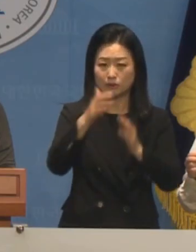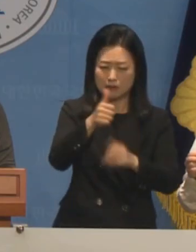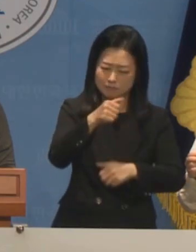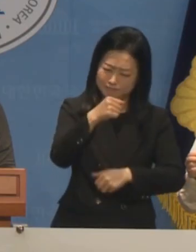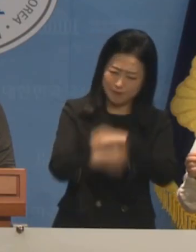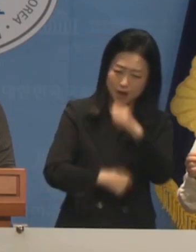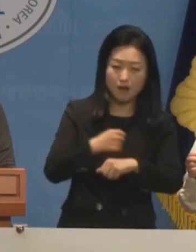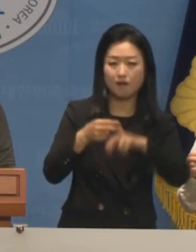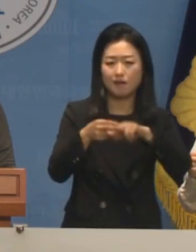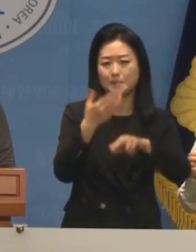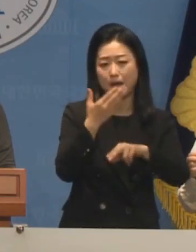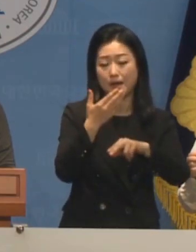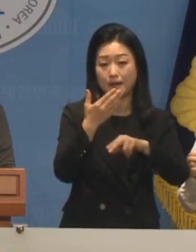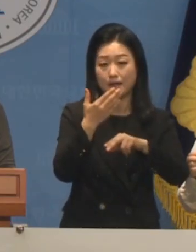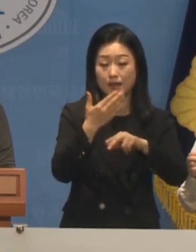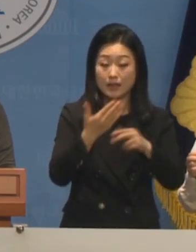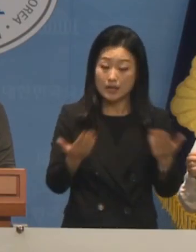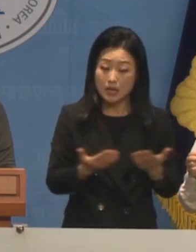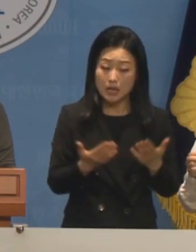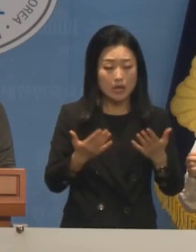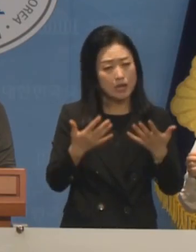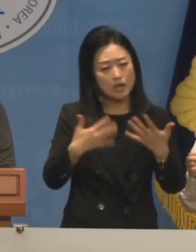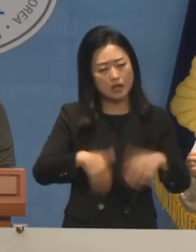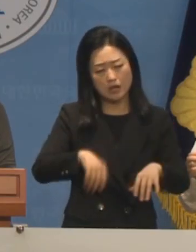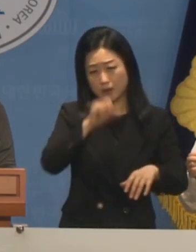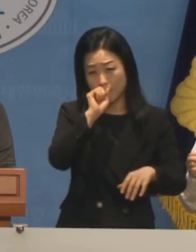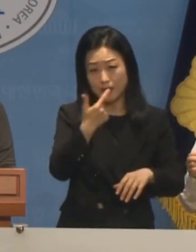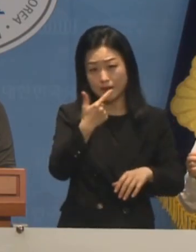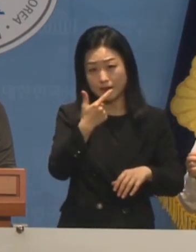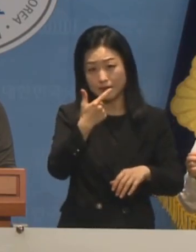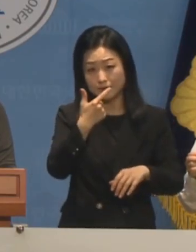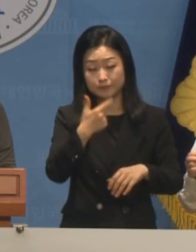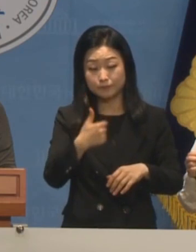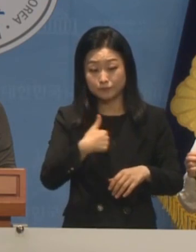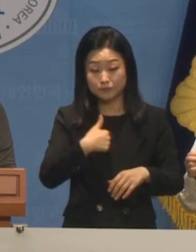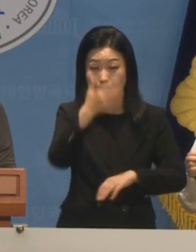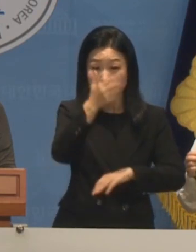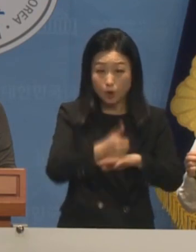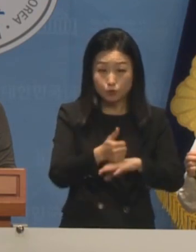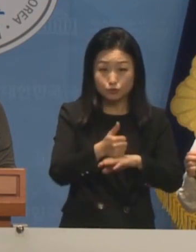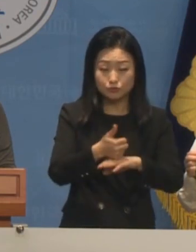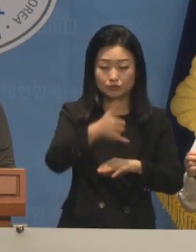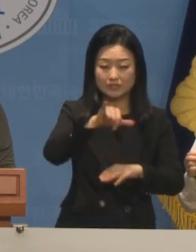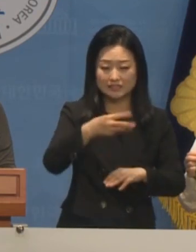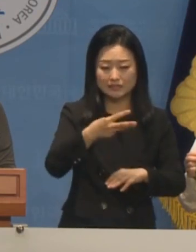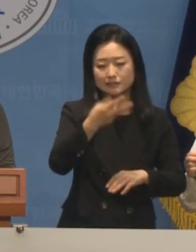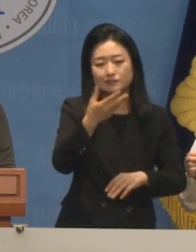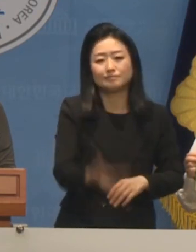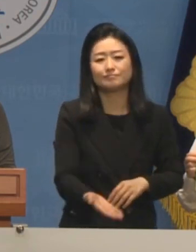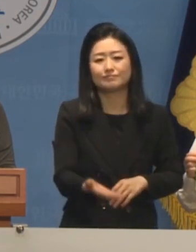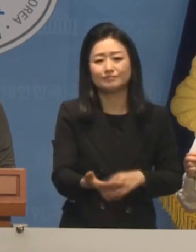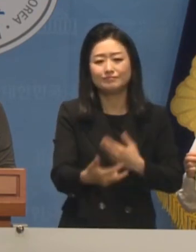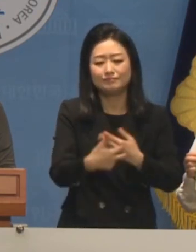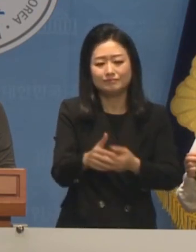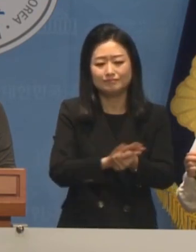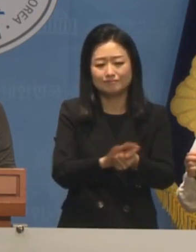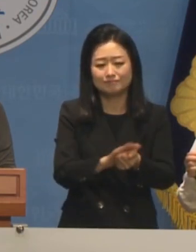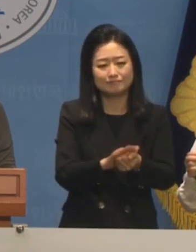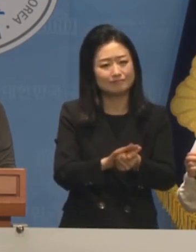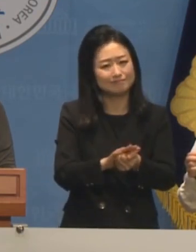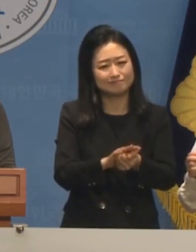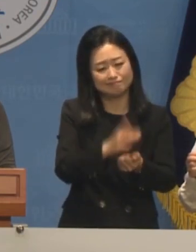이렇듯 열악한 근무환경은 보건 의료 서비스의 질 저하를 야기하고 보건의료 노동자들로